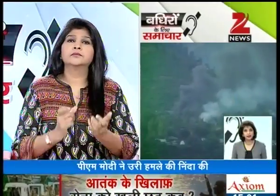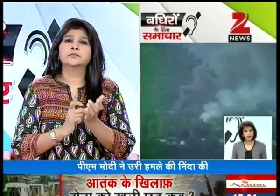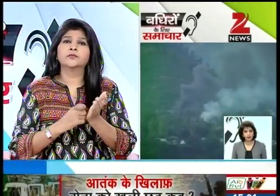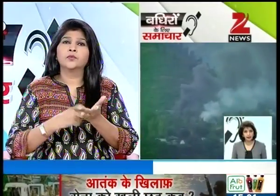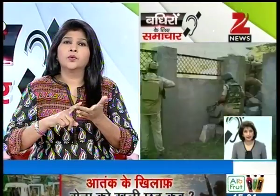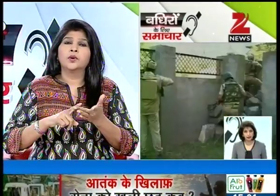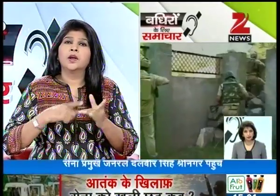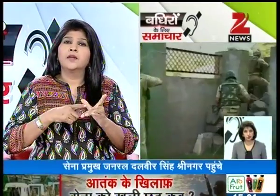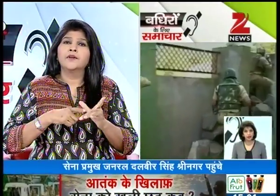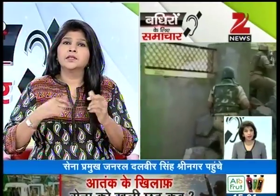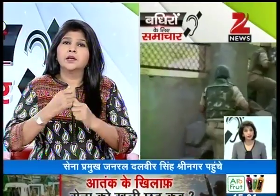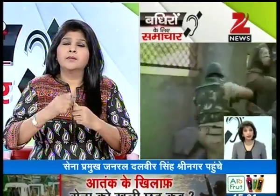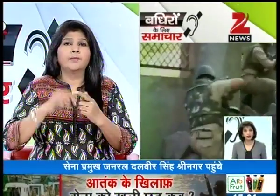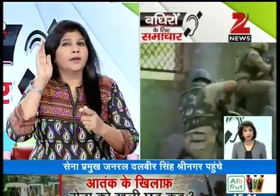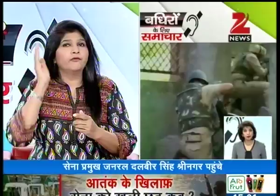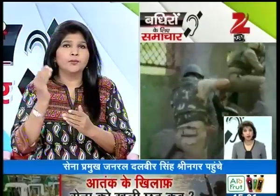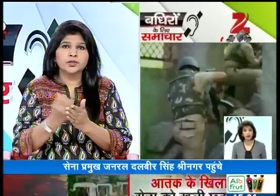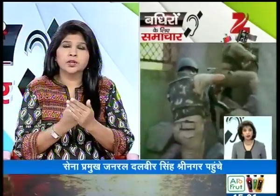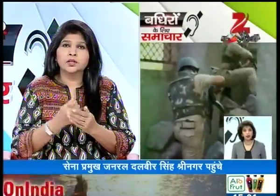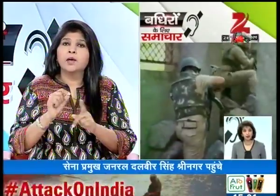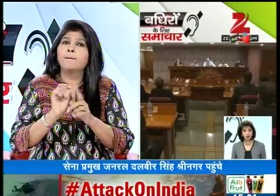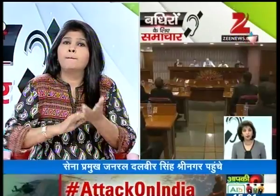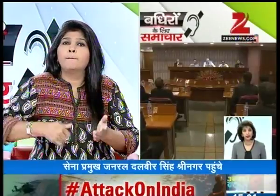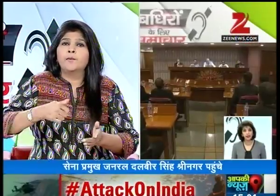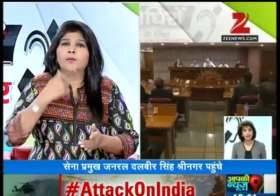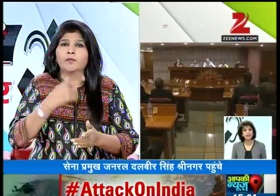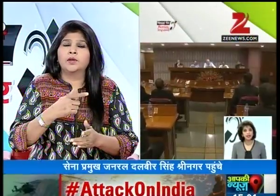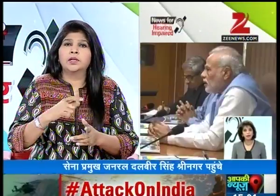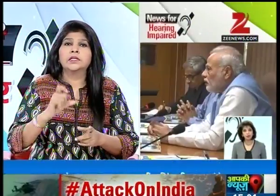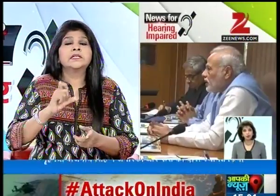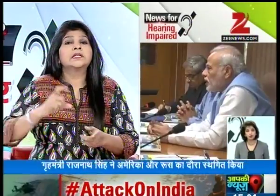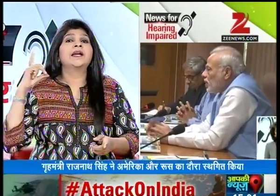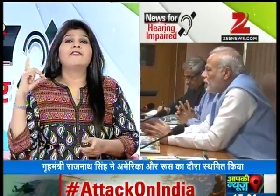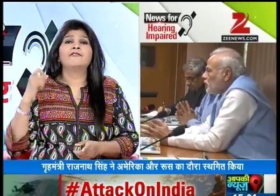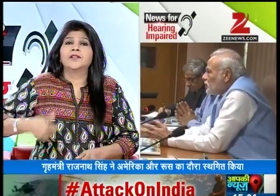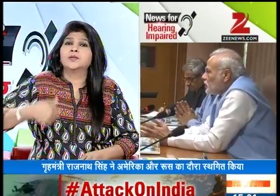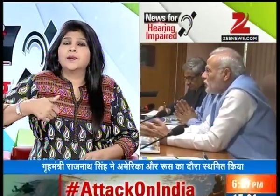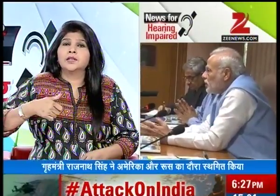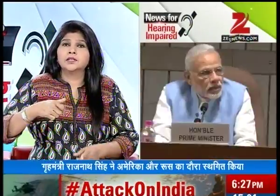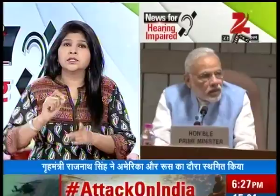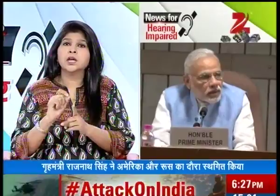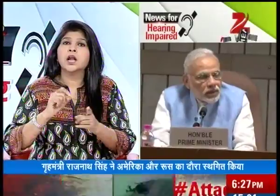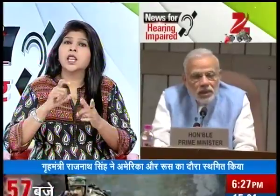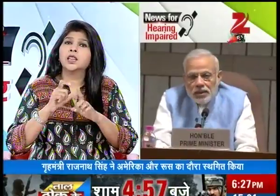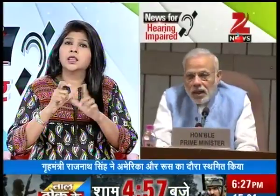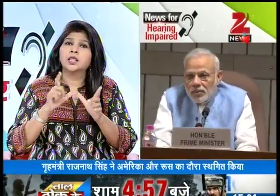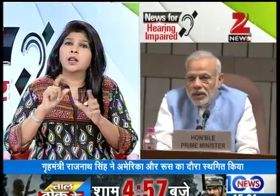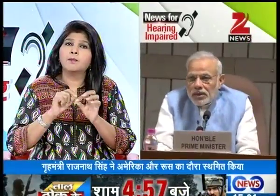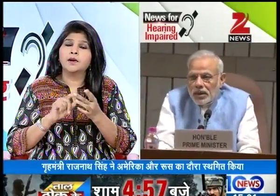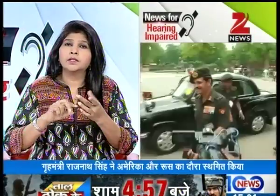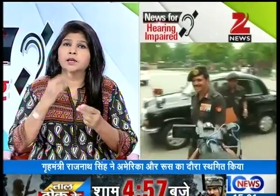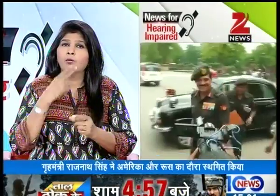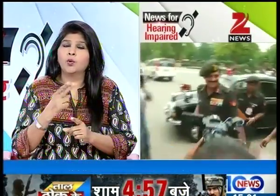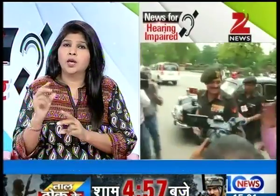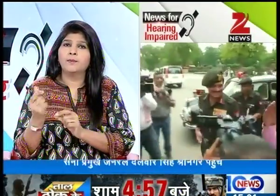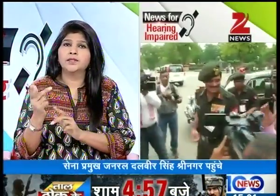उरी में आतंकी हमले की जानकारी मिलते ही प्रधानमंत्री नरेंद्र मोदी ने सेना प्रमुख जनरल दलबीर सिंह को उरी के लिए रवाना कर